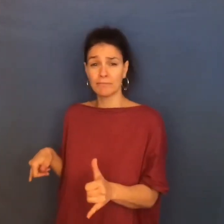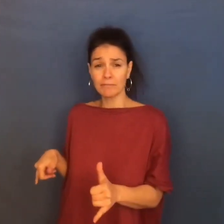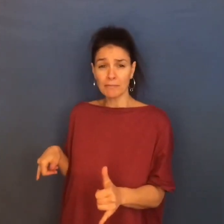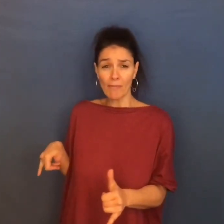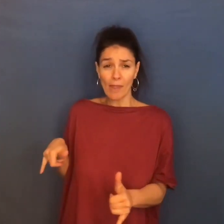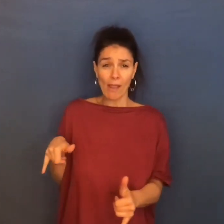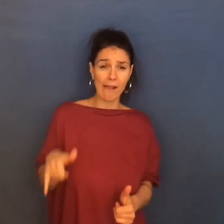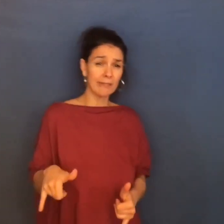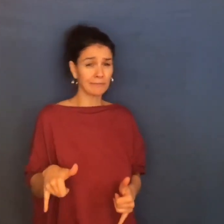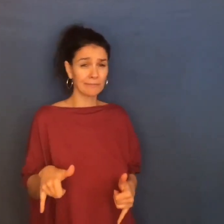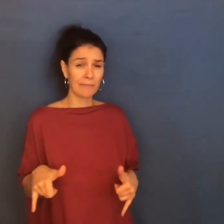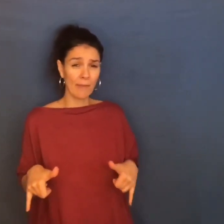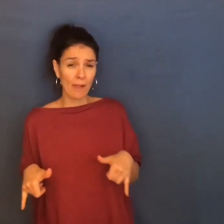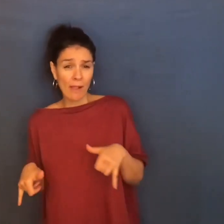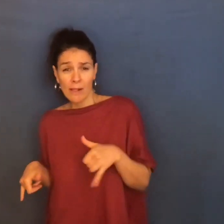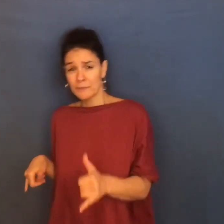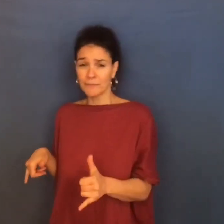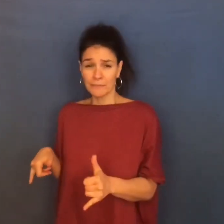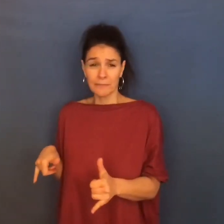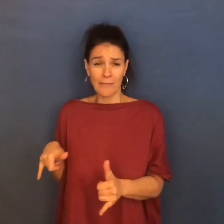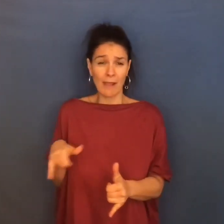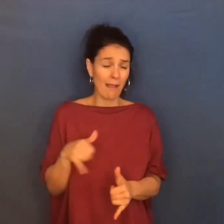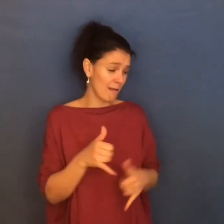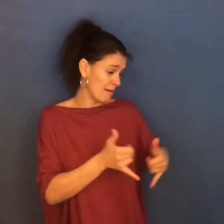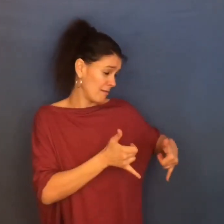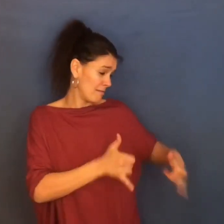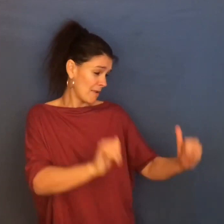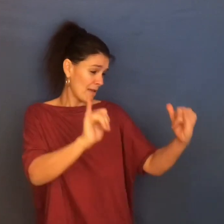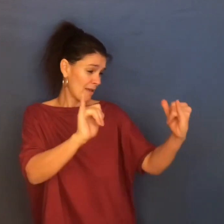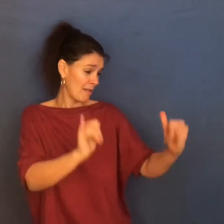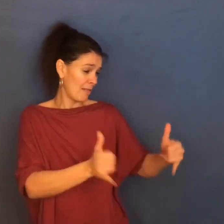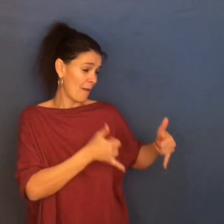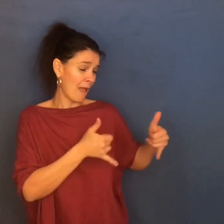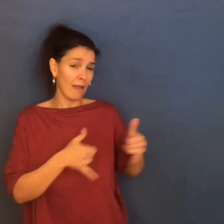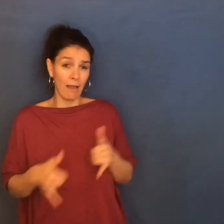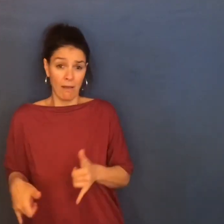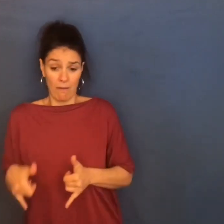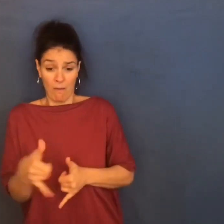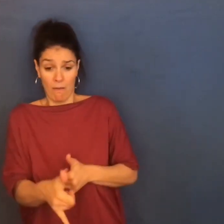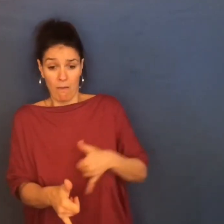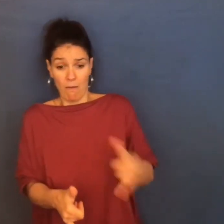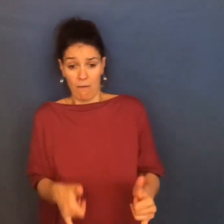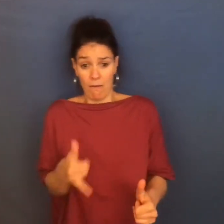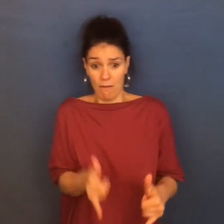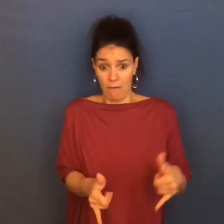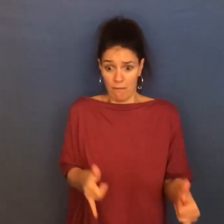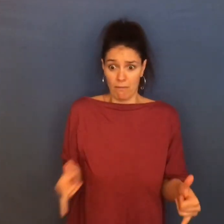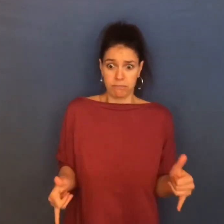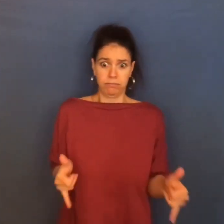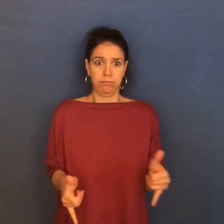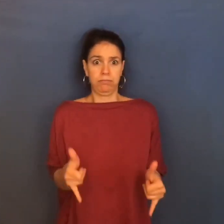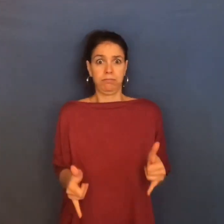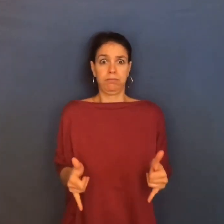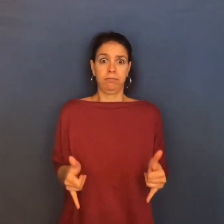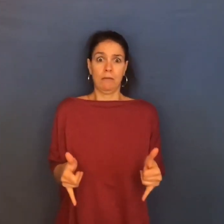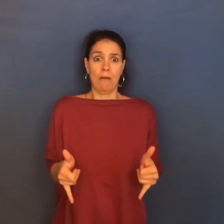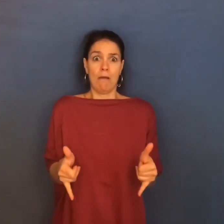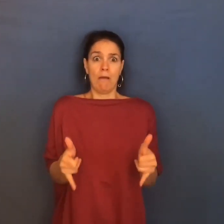Il marchait difficilement et commença à tituber. Il finit par s'asseoir sur